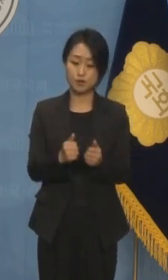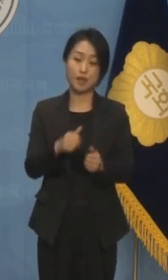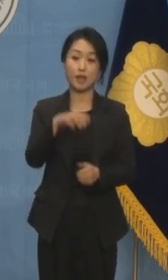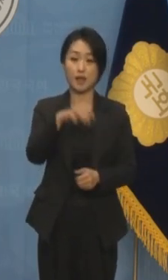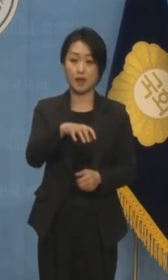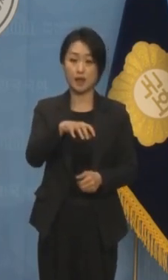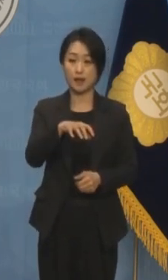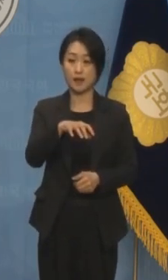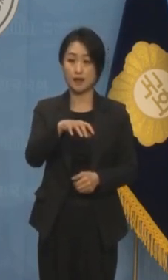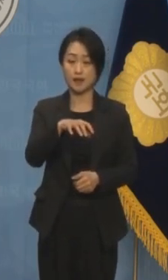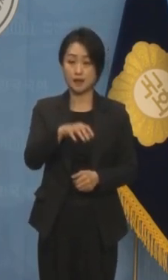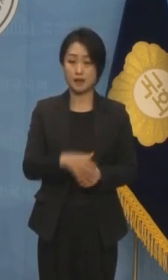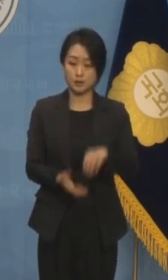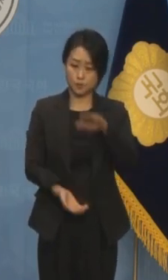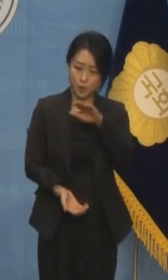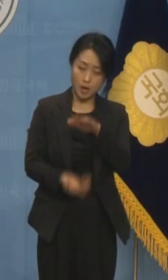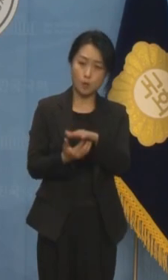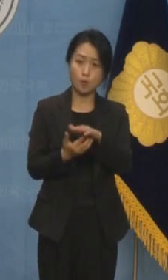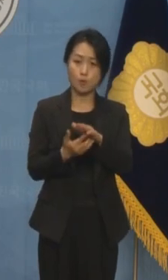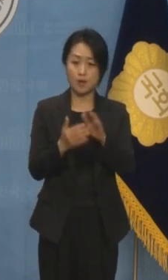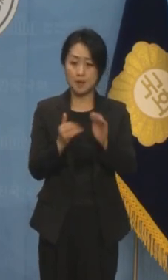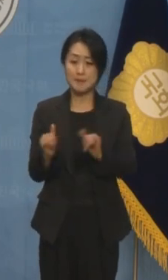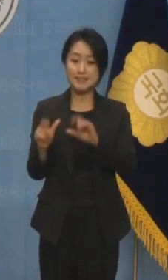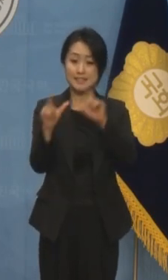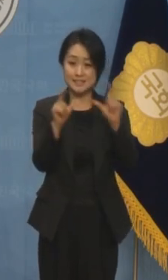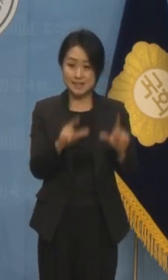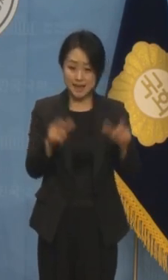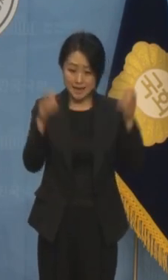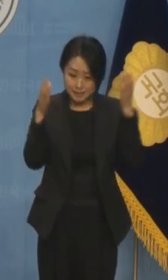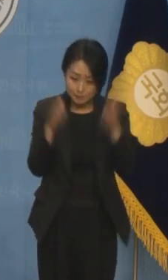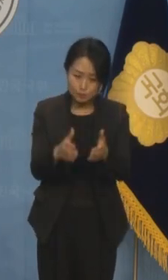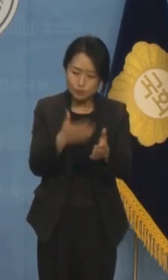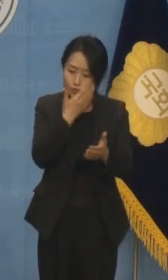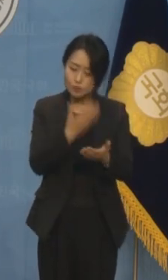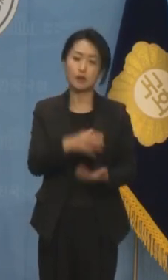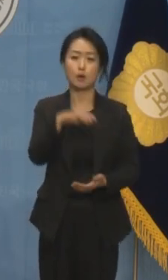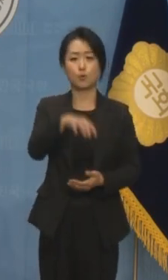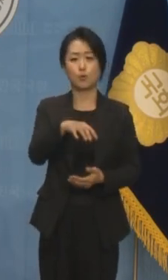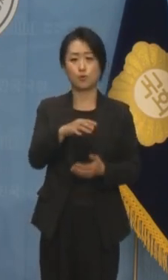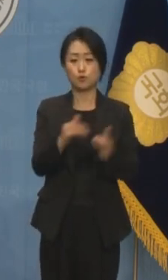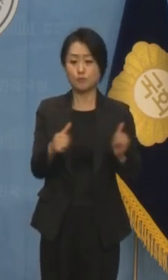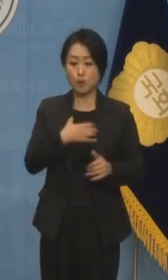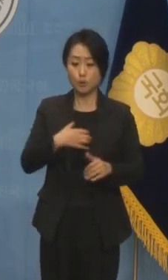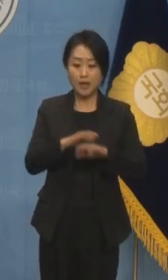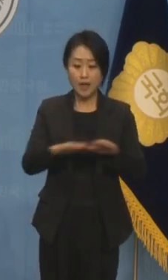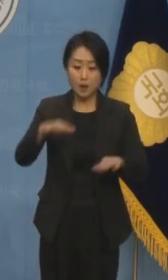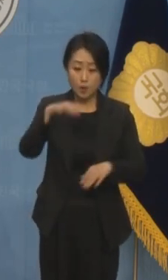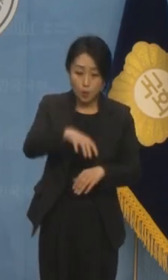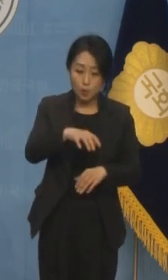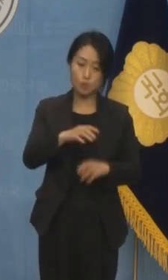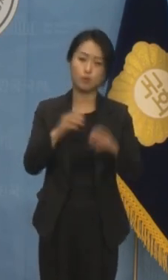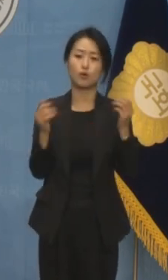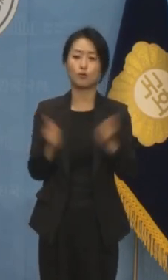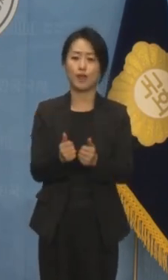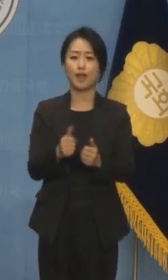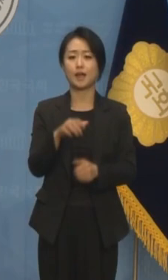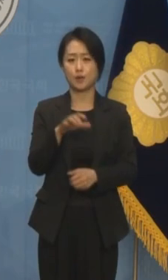곧 최대의 민생 현장입니다. 국민의 고통을 해결할 곳도 바로